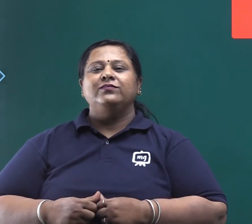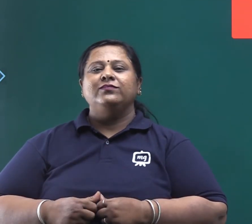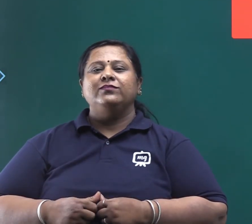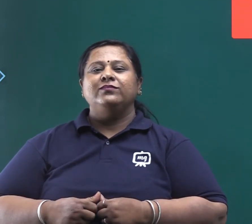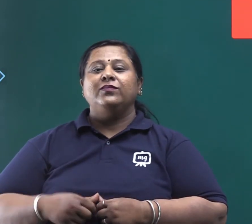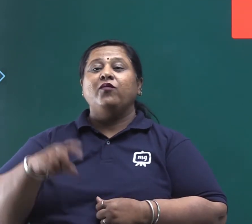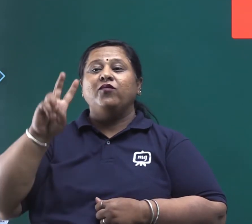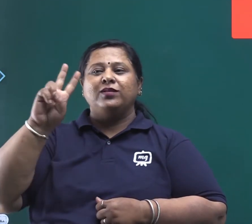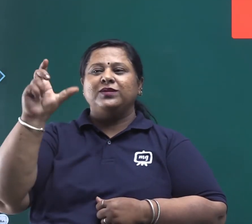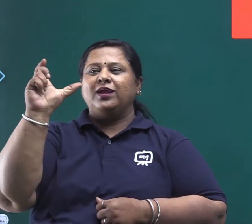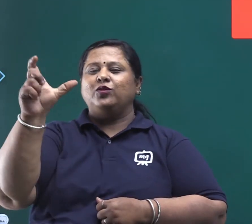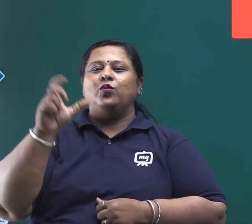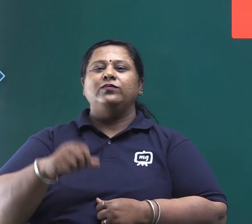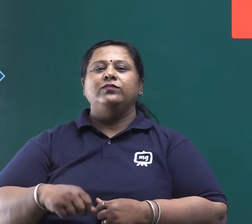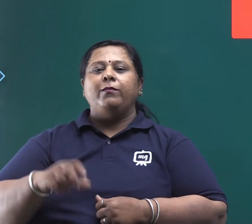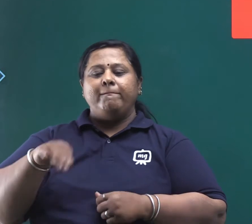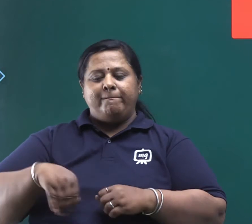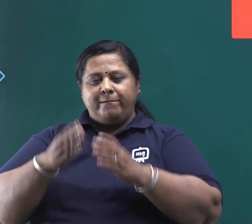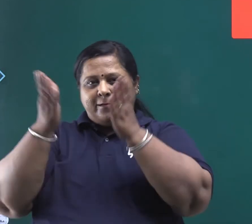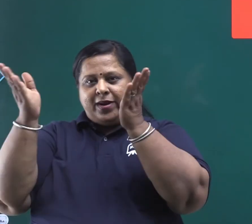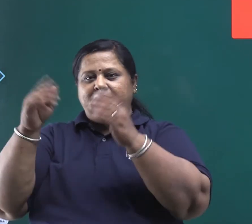विकल्प संख्या 2, पेड़ ने।